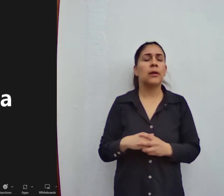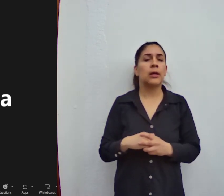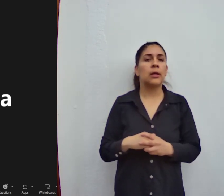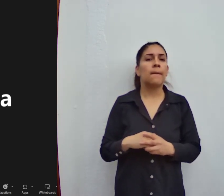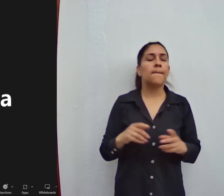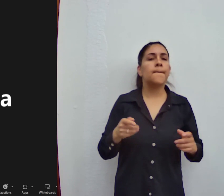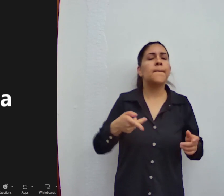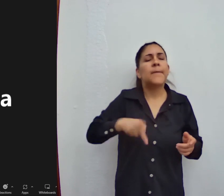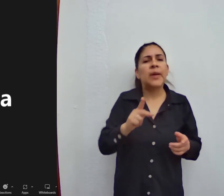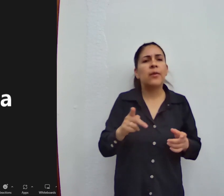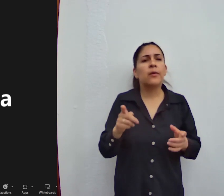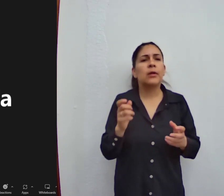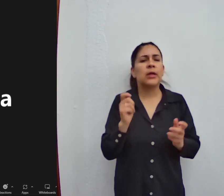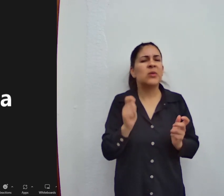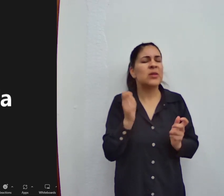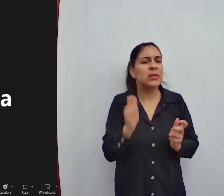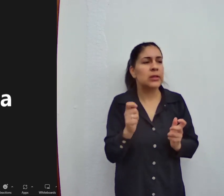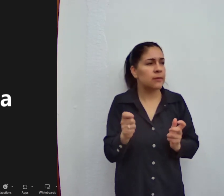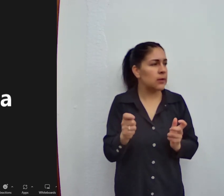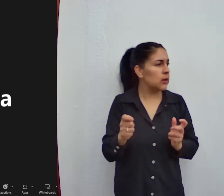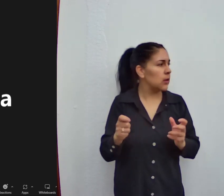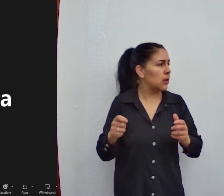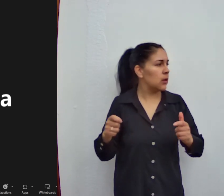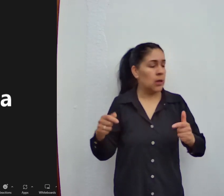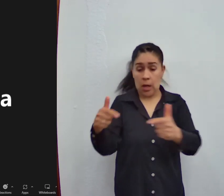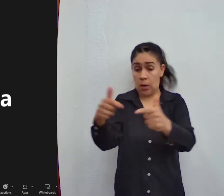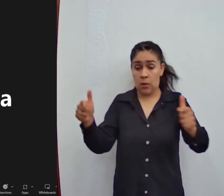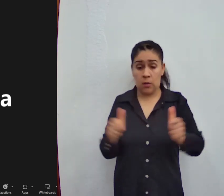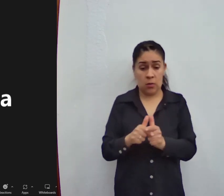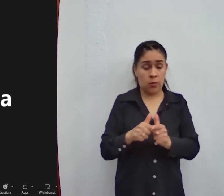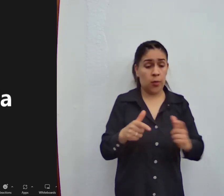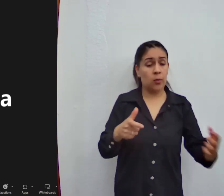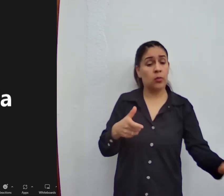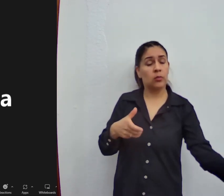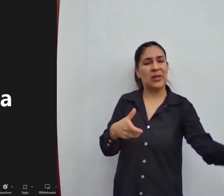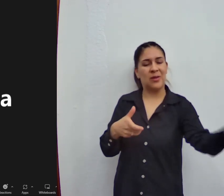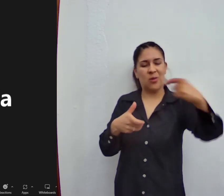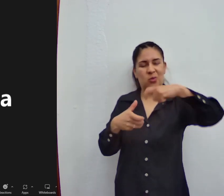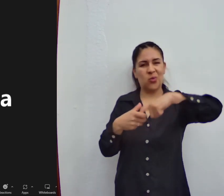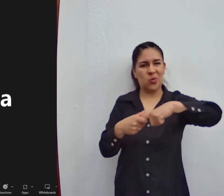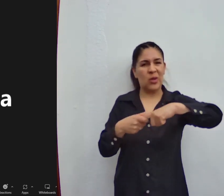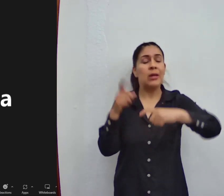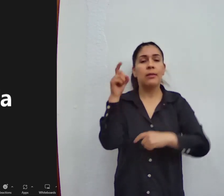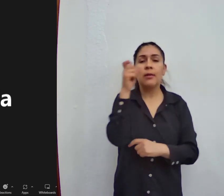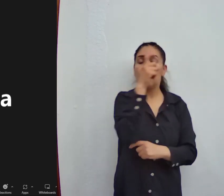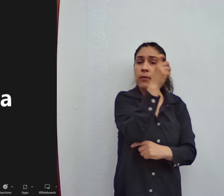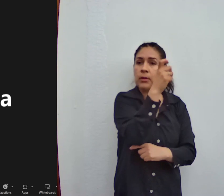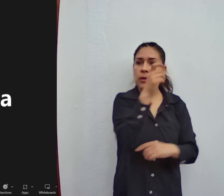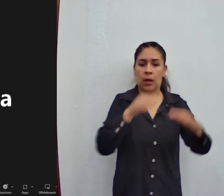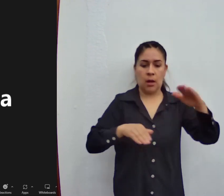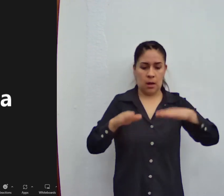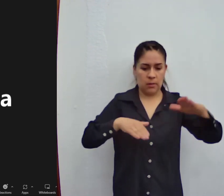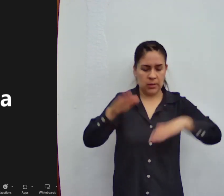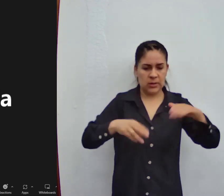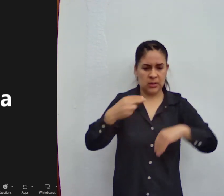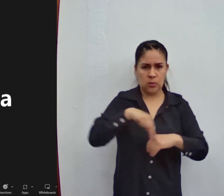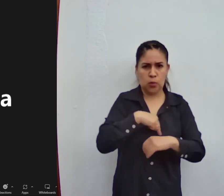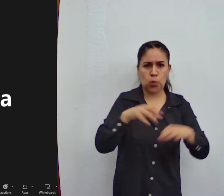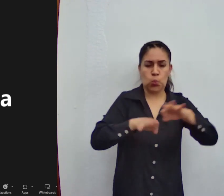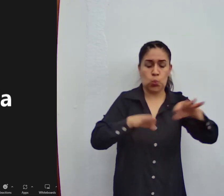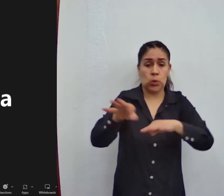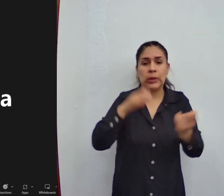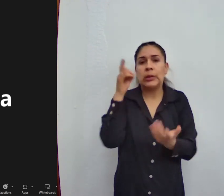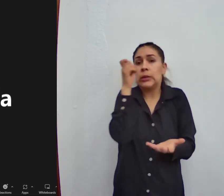real para que ellos puedan insertarse en el mercado laboral. Y nosotros hicimos un modelo que